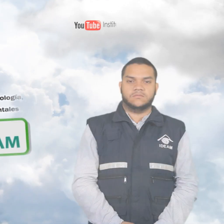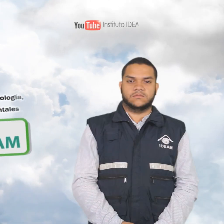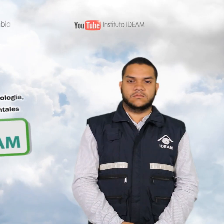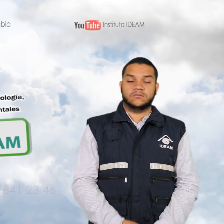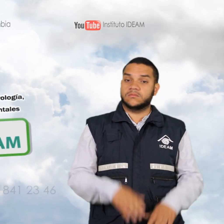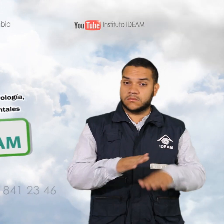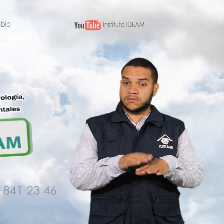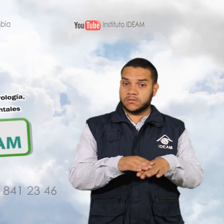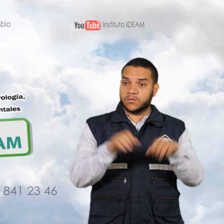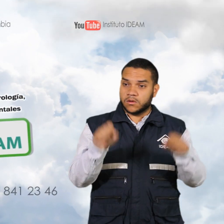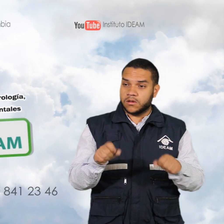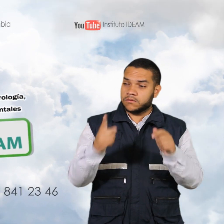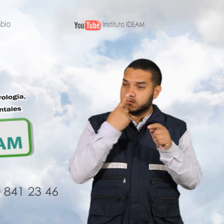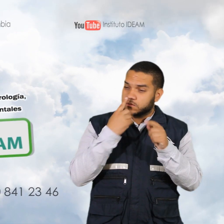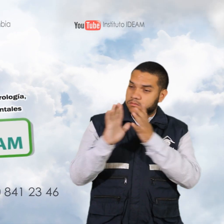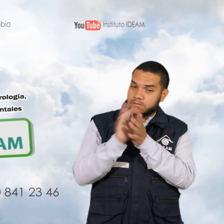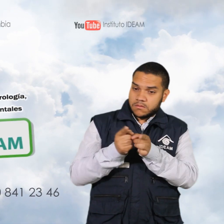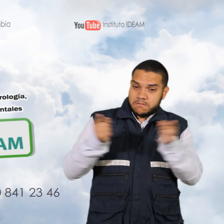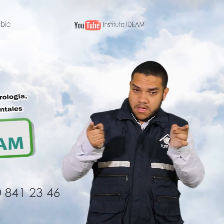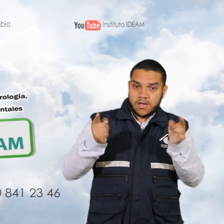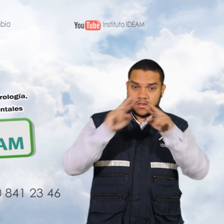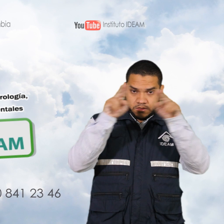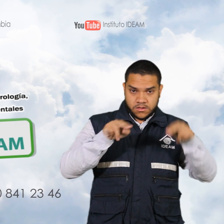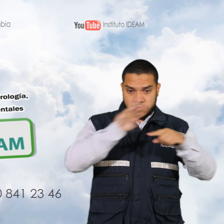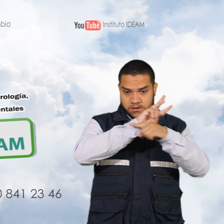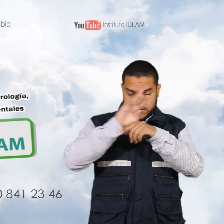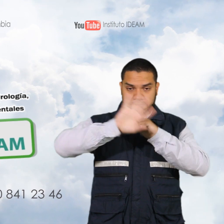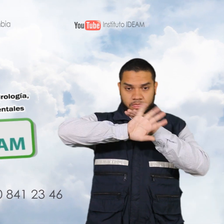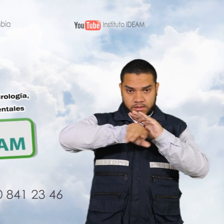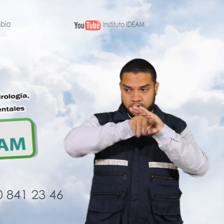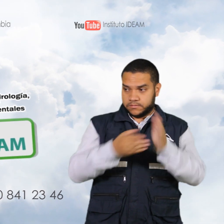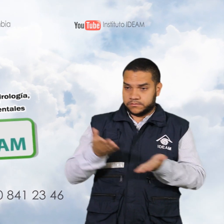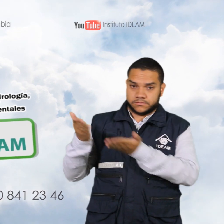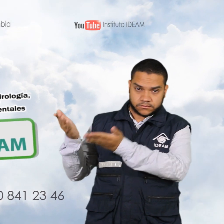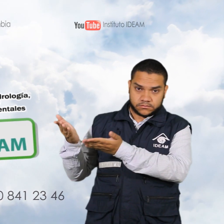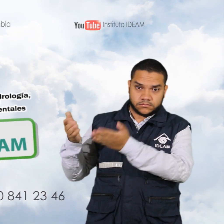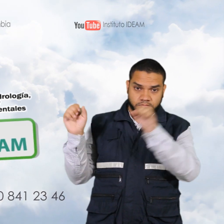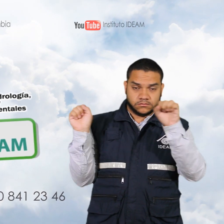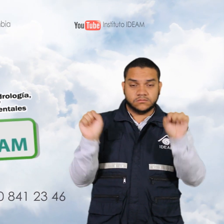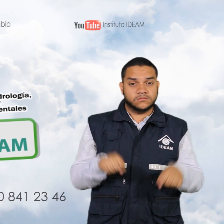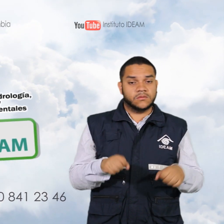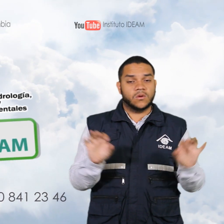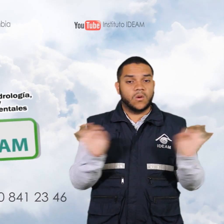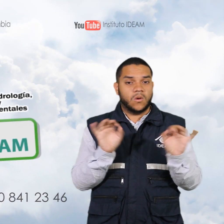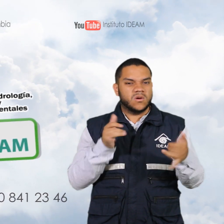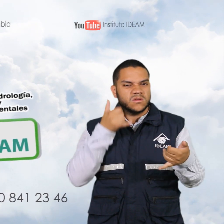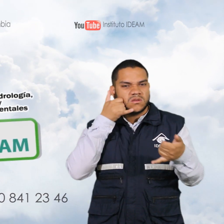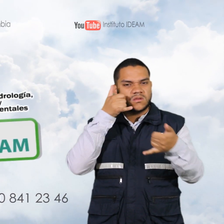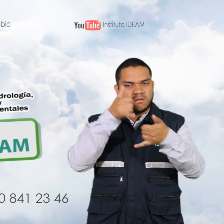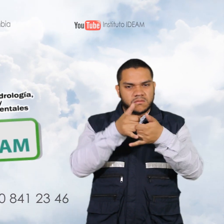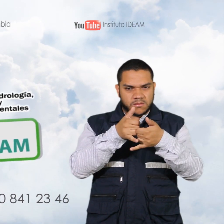Recuerden que para mayor información pueden visitarnos en nuestra página web www.ideam.gov.co o